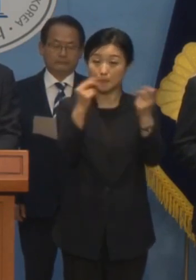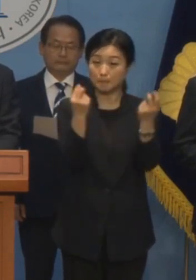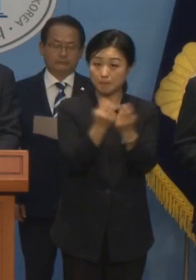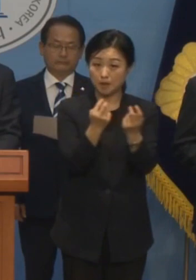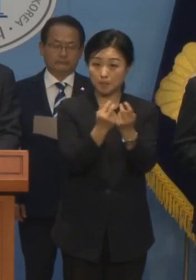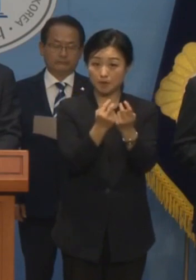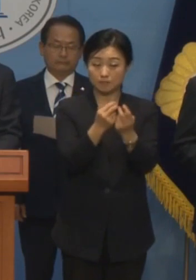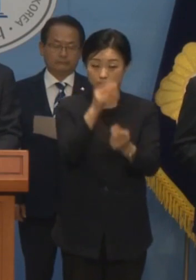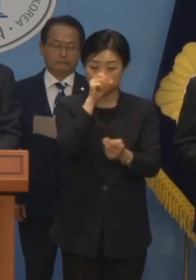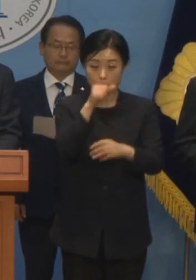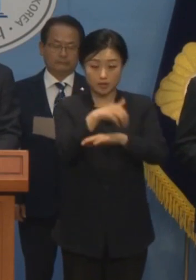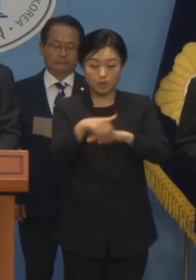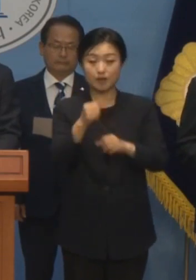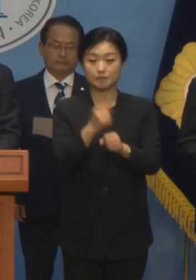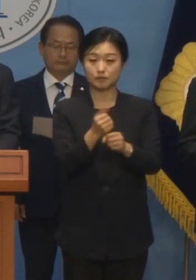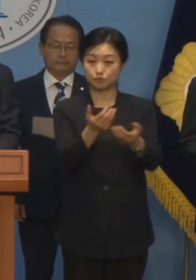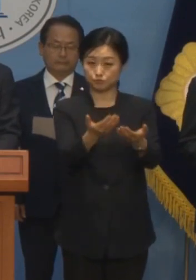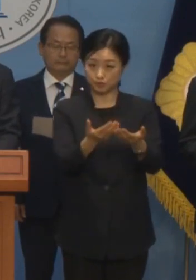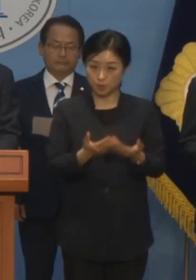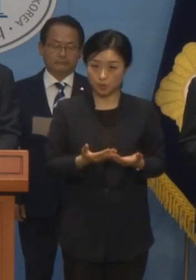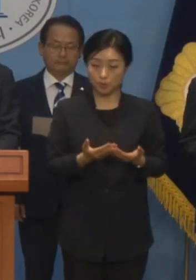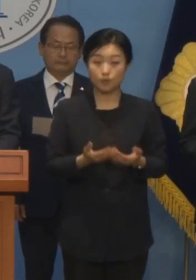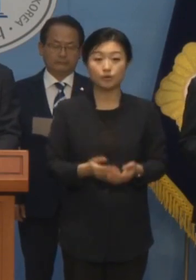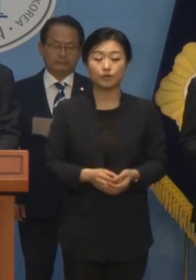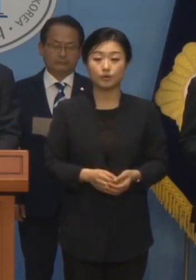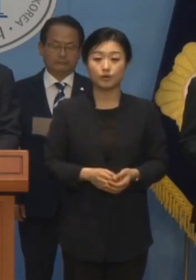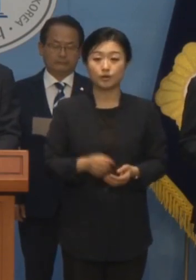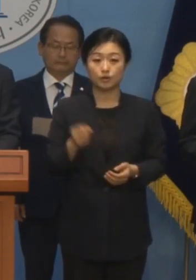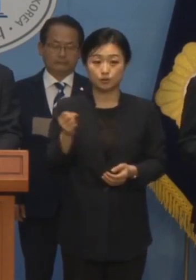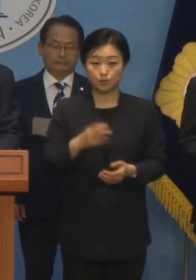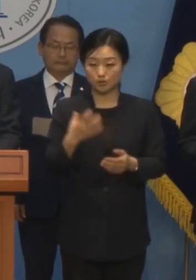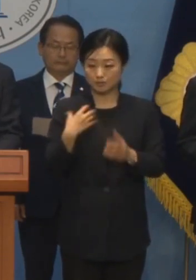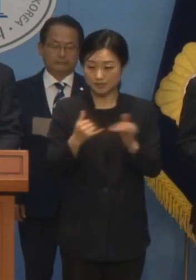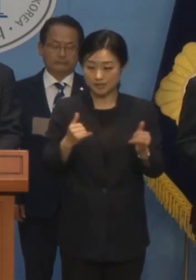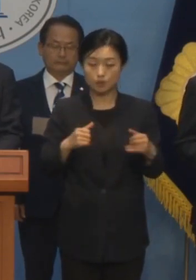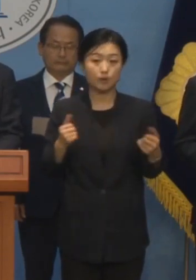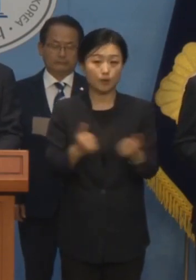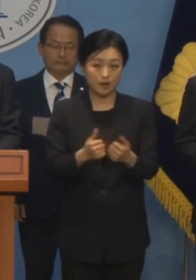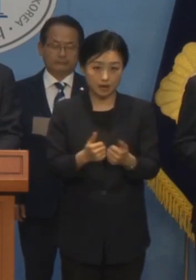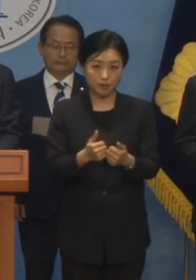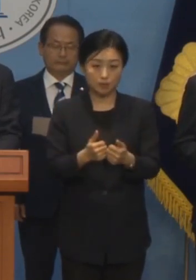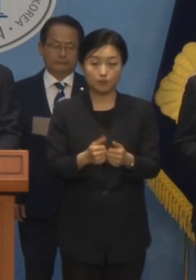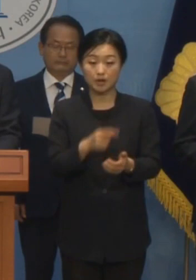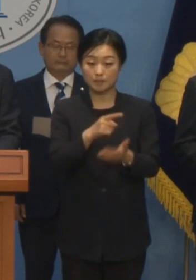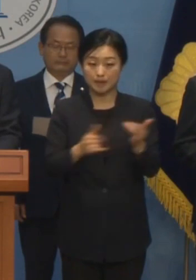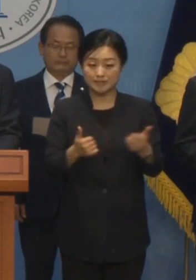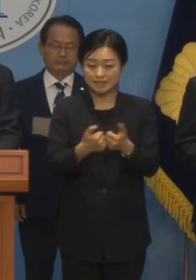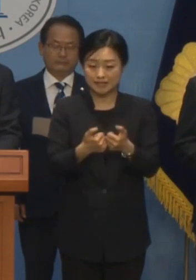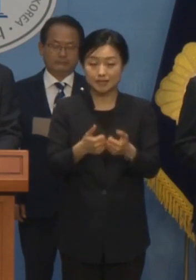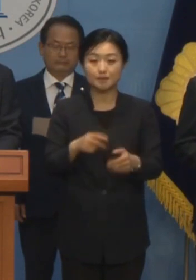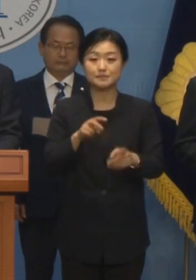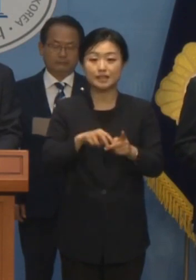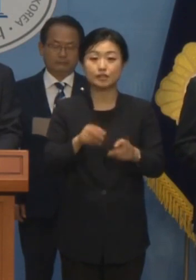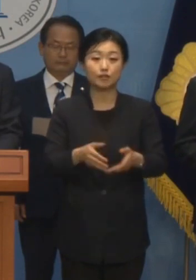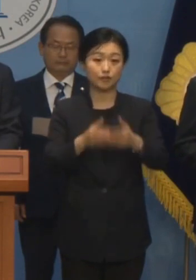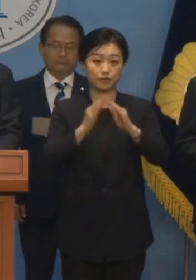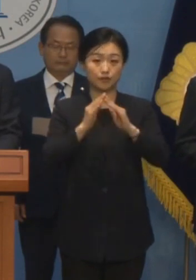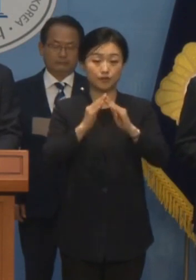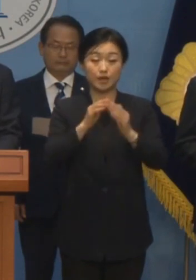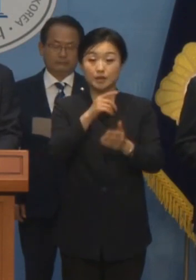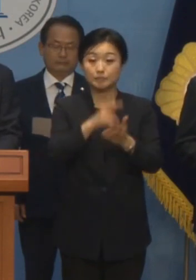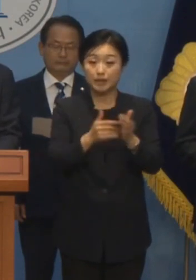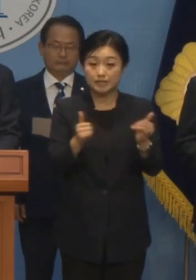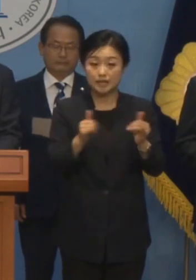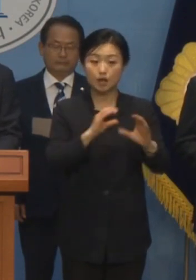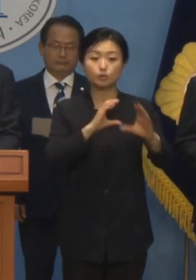가장 합리적인 계획을 수립하고 관련 주체들과 협의하는 한편 피해자 상담센터 개설 등을 통해